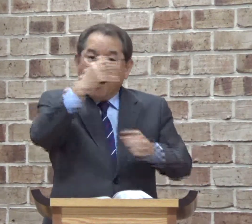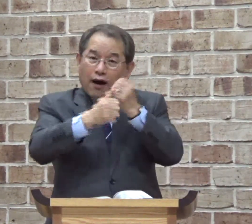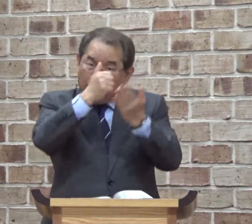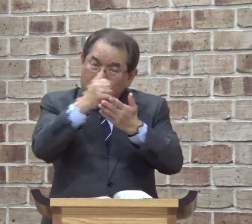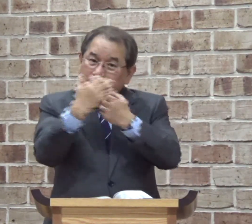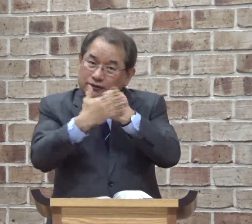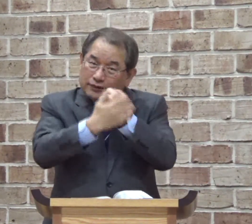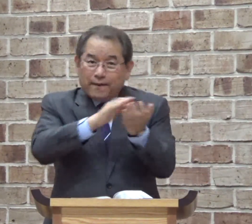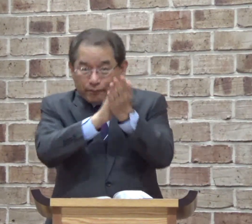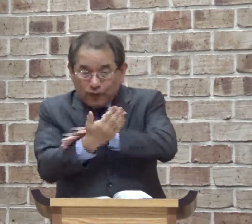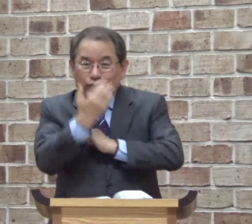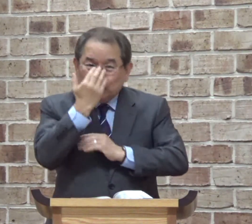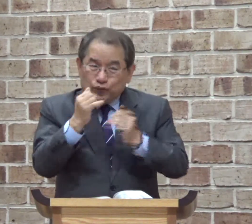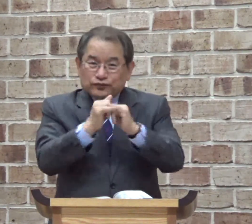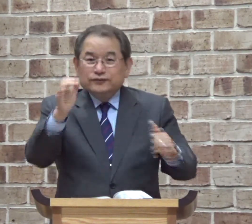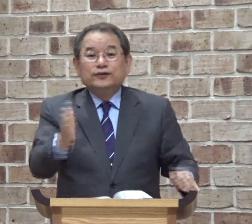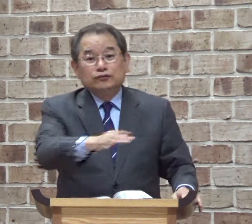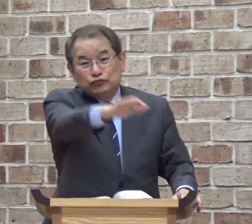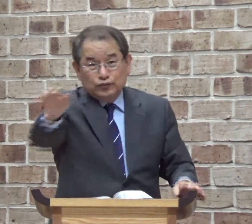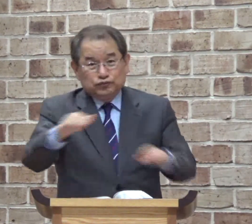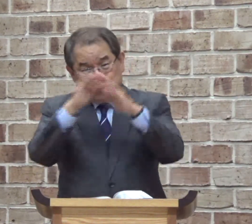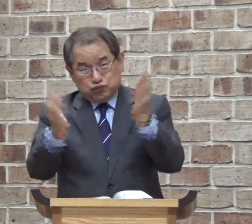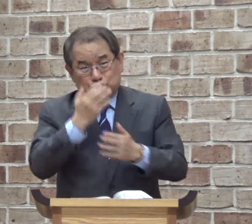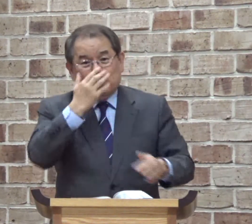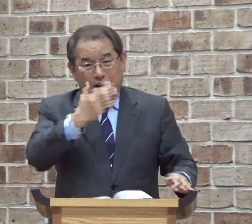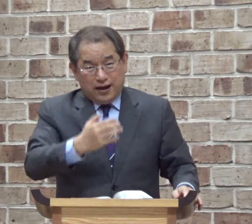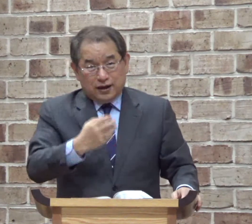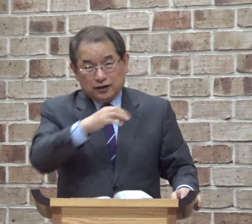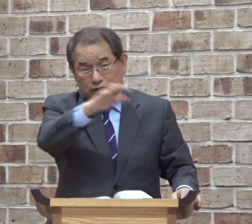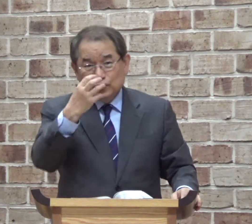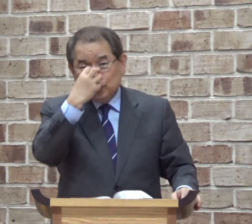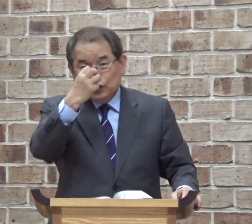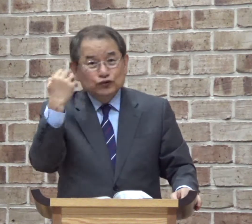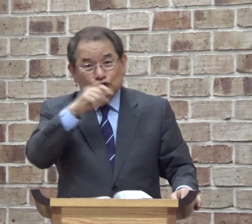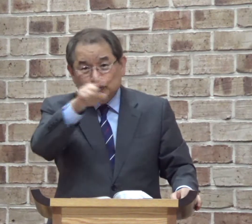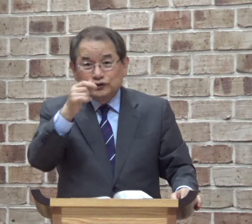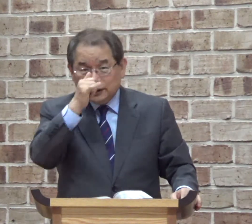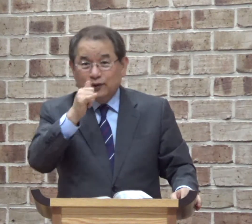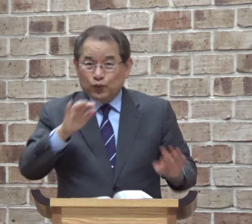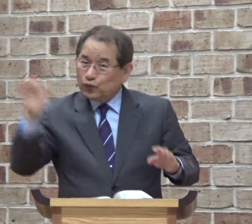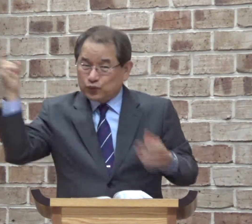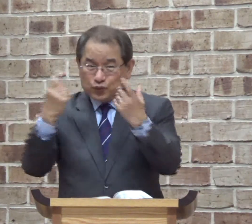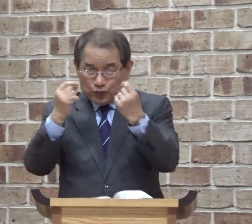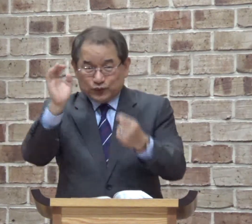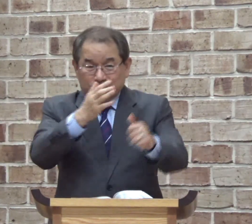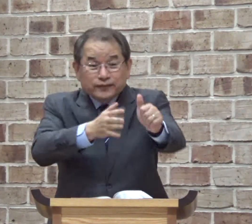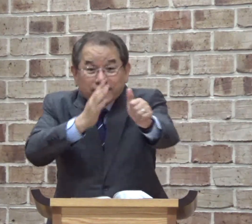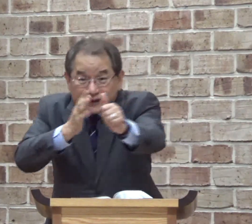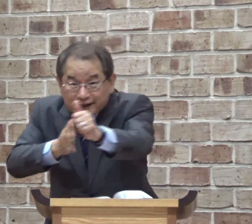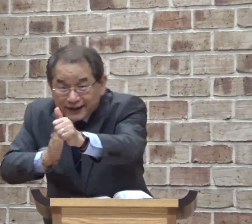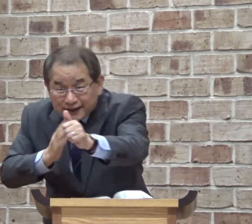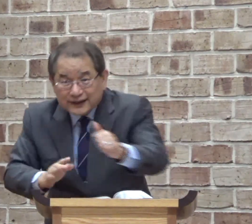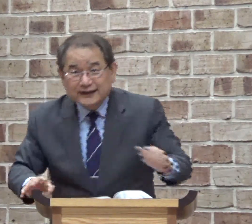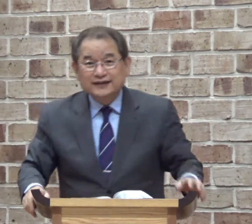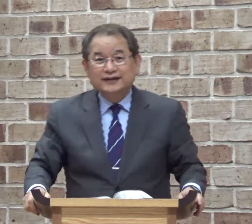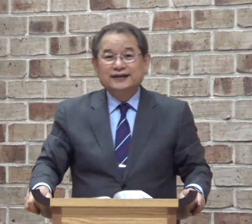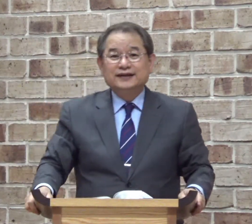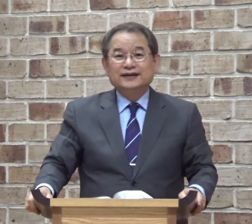교만한 사람이 겸손한 사람이 되었습니다. 우리 중에도 극도로 교만한 사람이 있을지 모르겠지만 이어령 교수님처럼 예수를